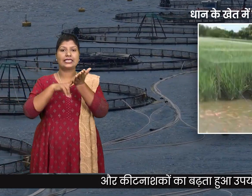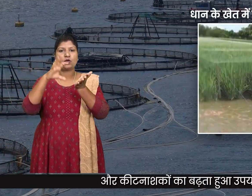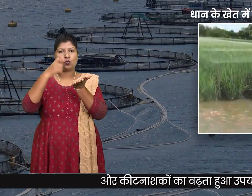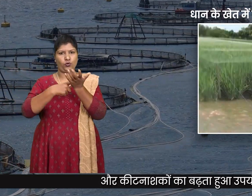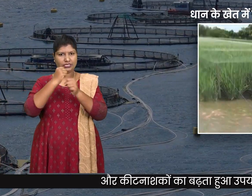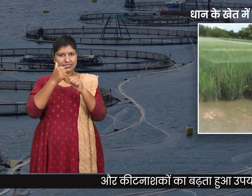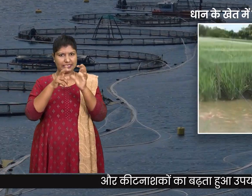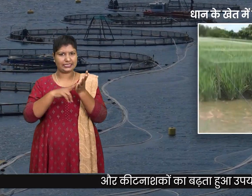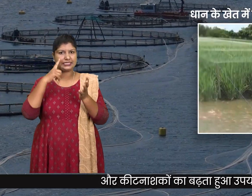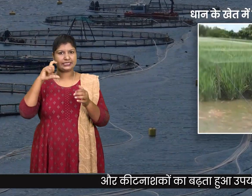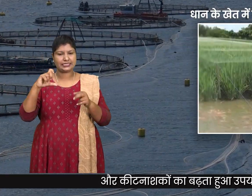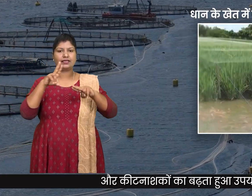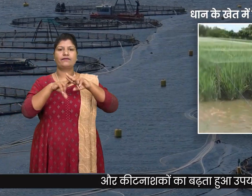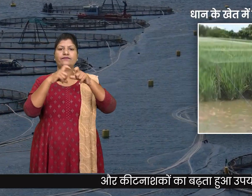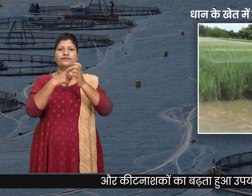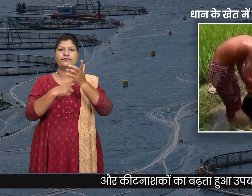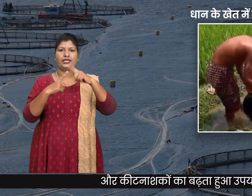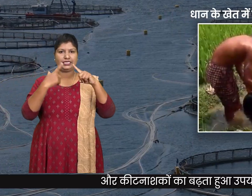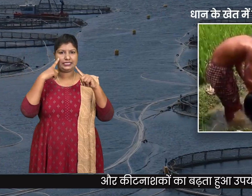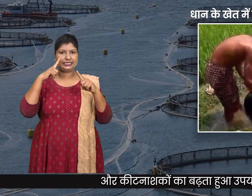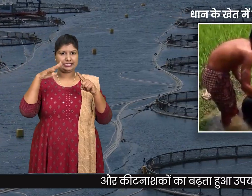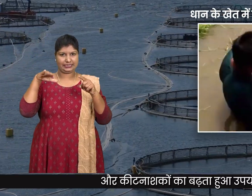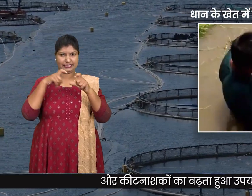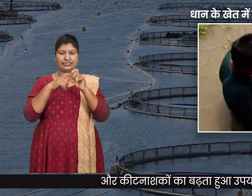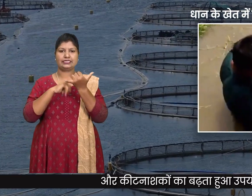और कीटनाशकों का बढ़ता हुआ उपयोग है,